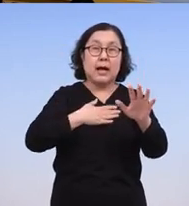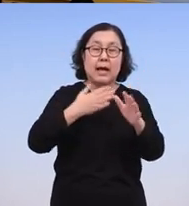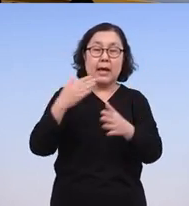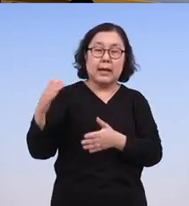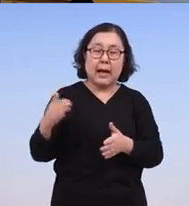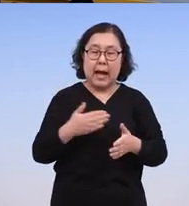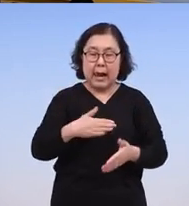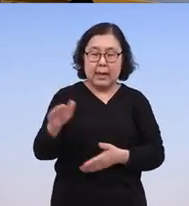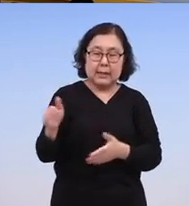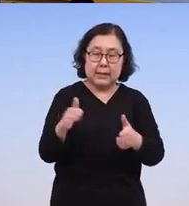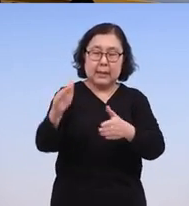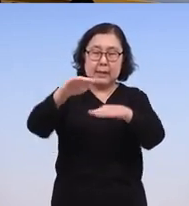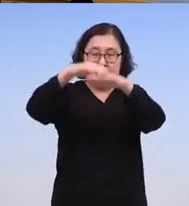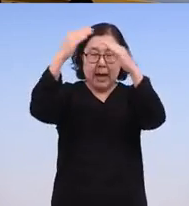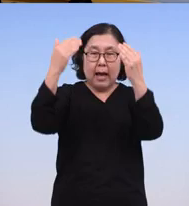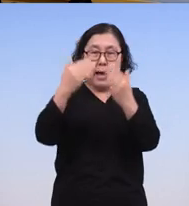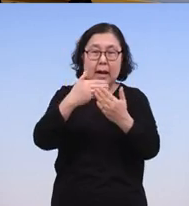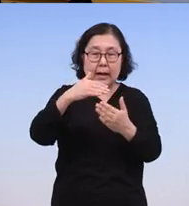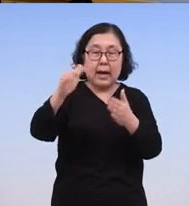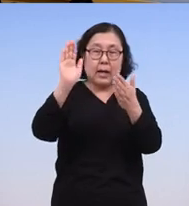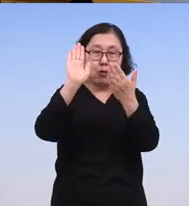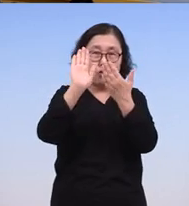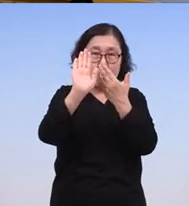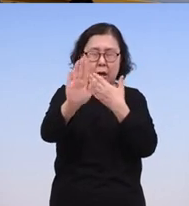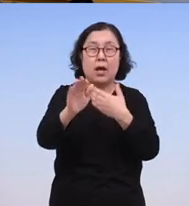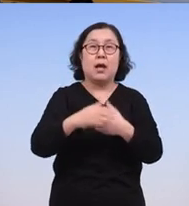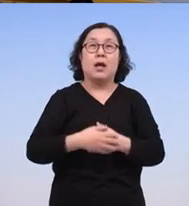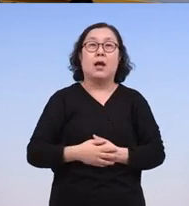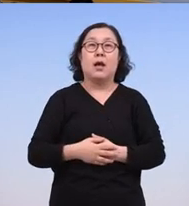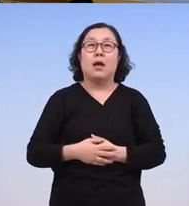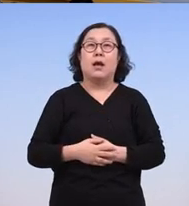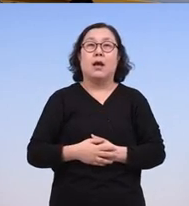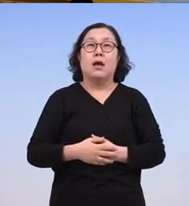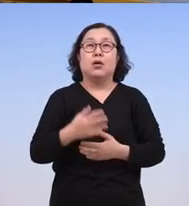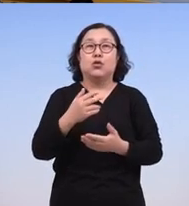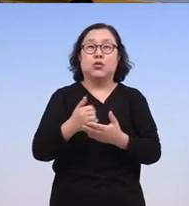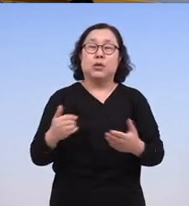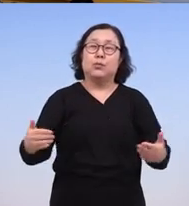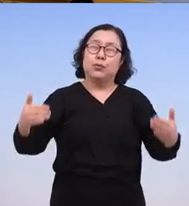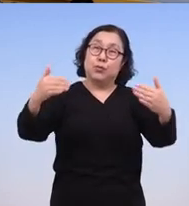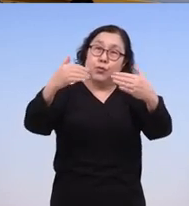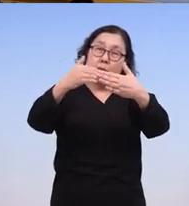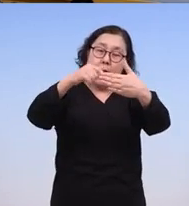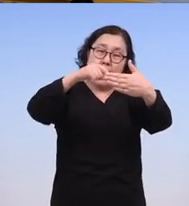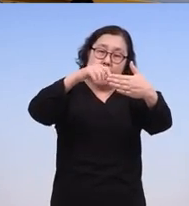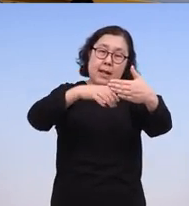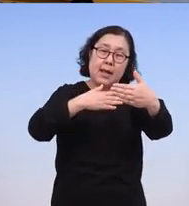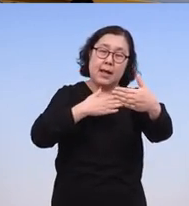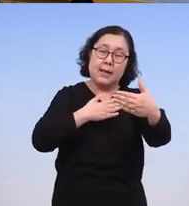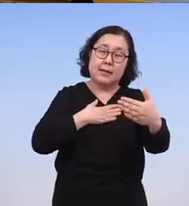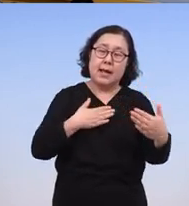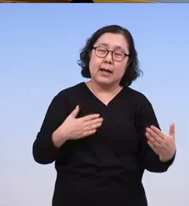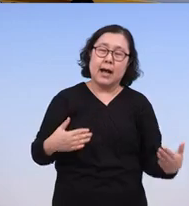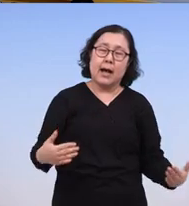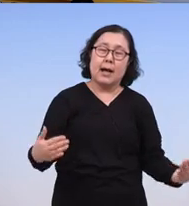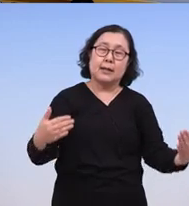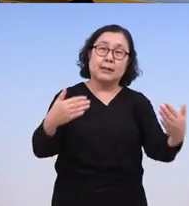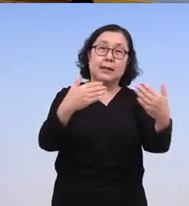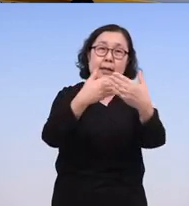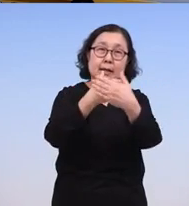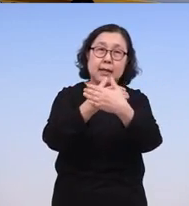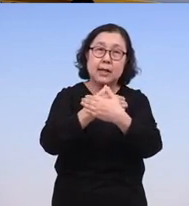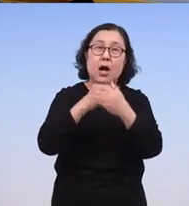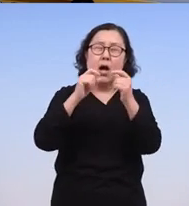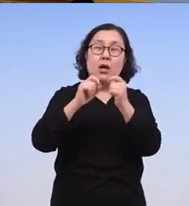더듬으면서 나의 갈 길 다 간 후에, 의미 부여를 보세요. 주의 품